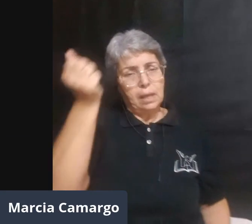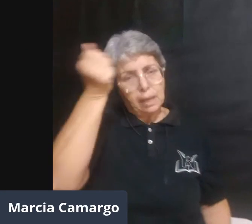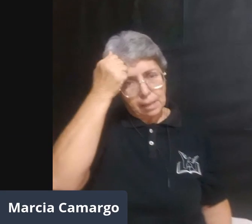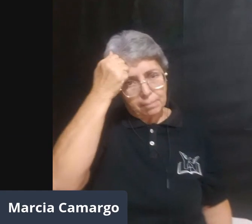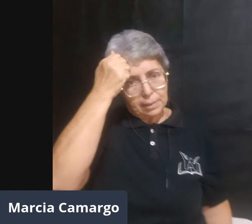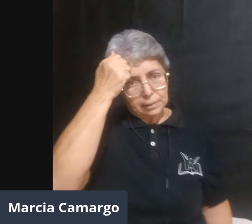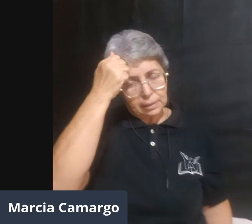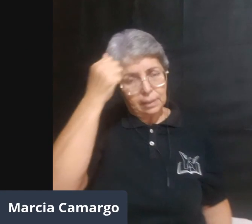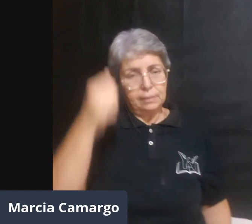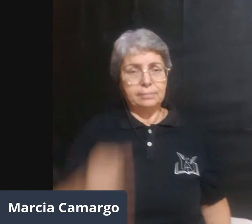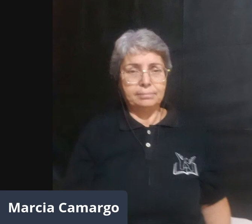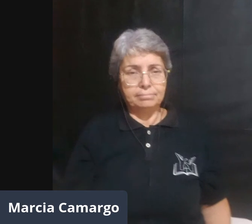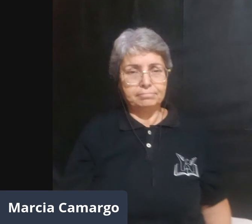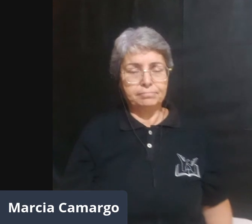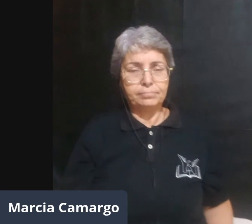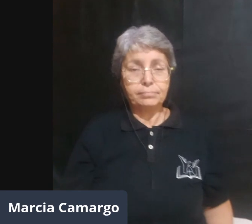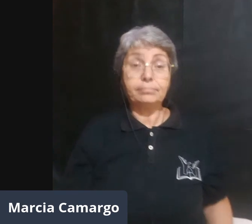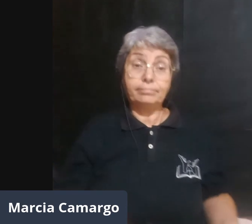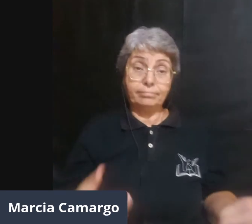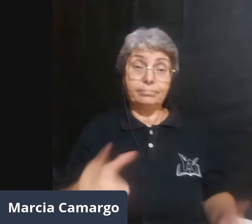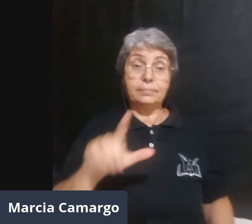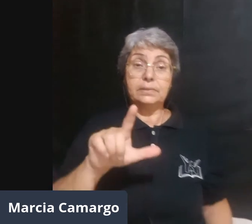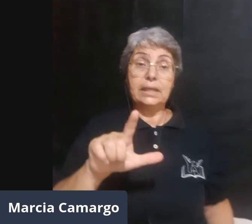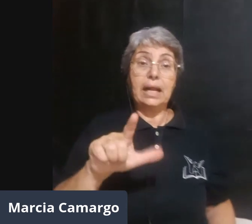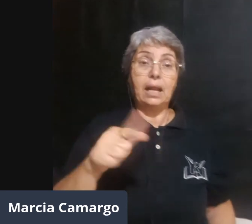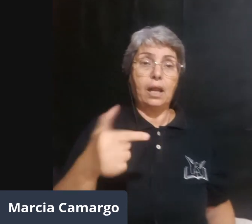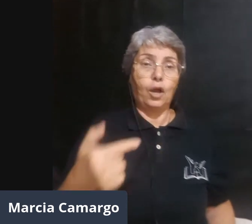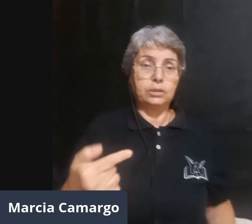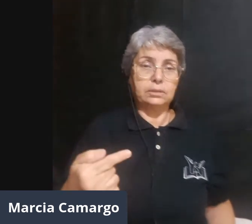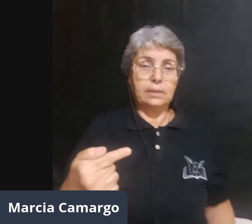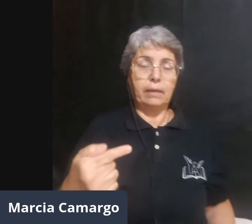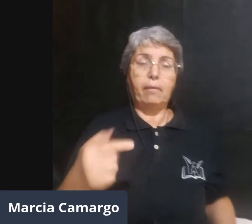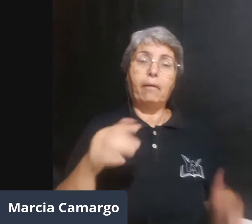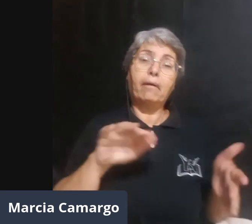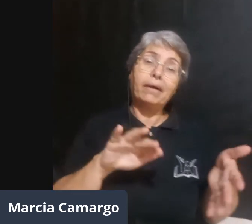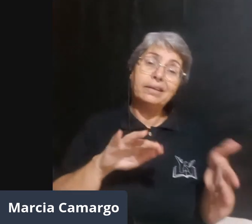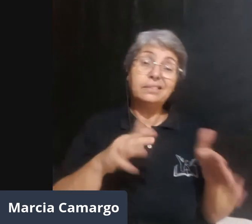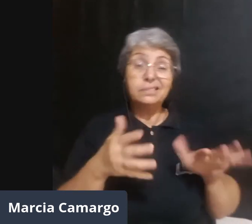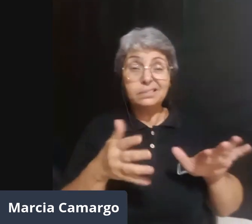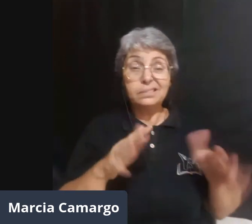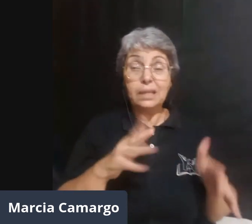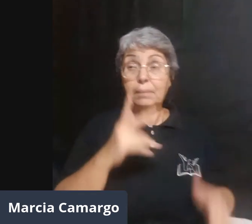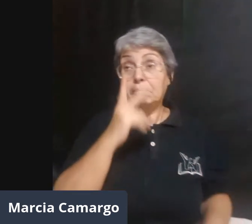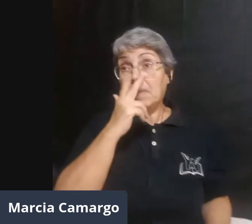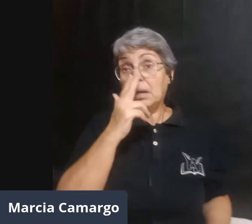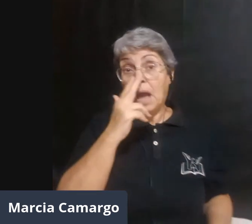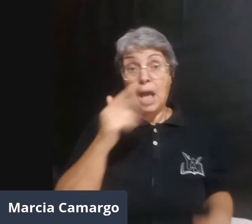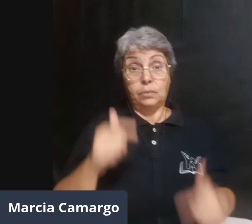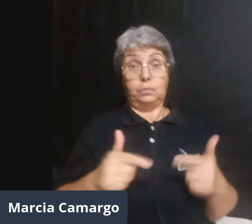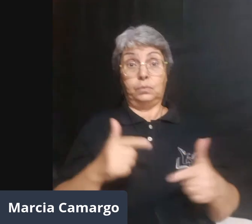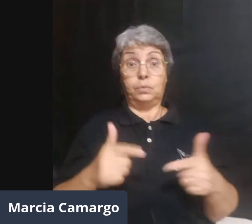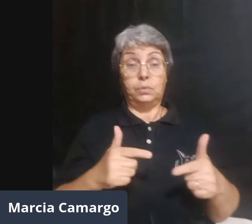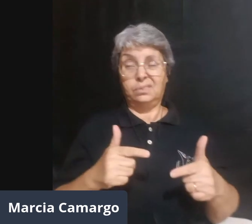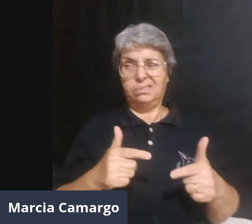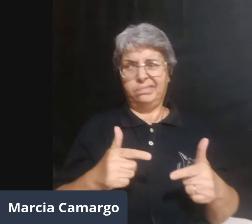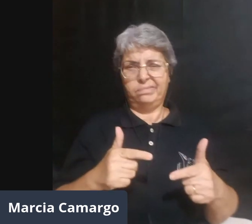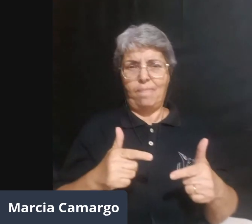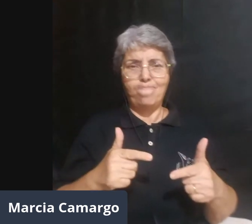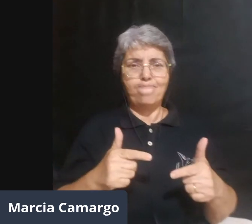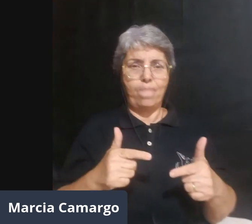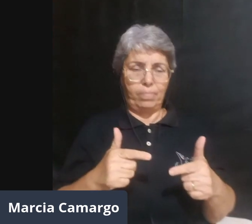Aí está o problema de Laodiceia, mornidão. É uma aparência de quente misturada com um conteúdo